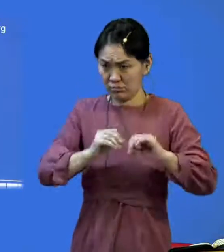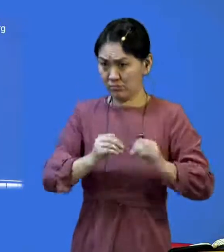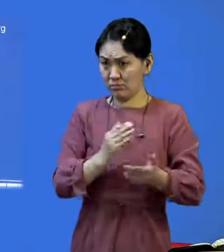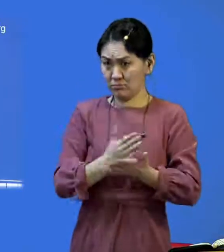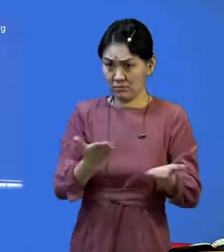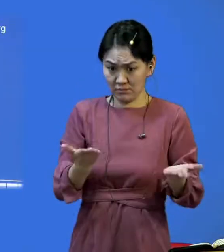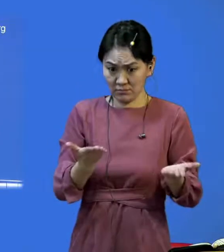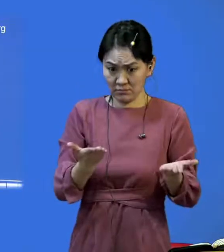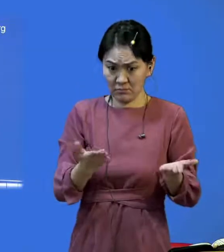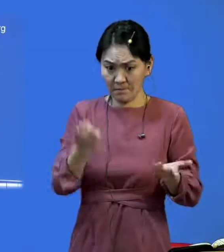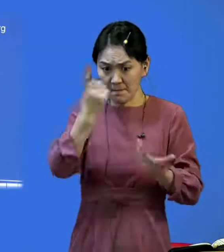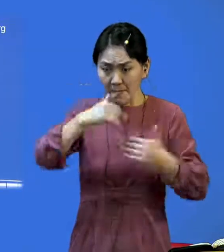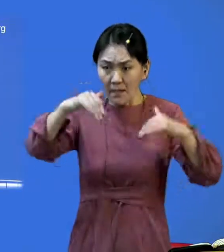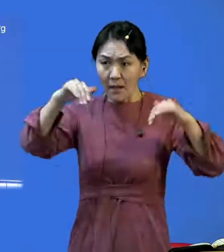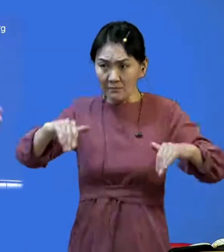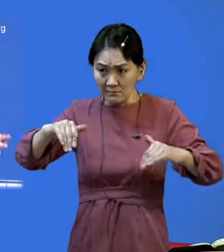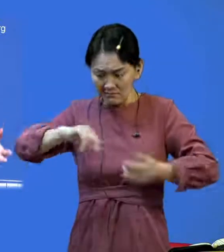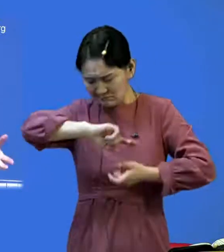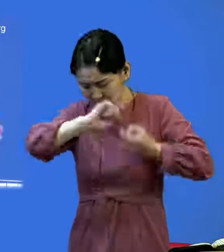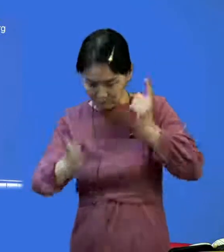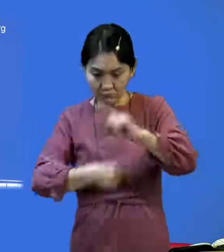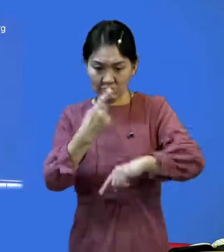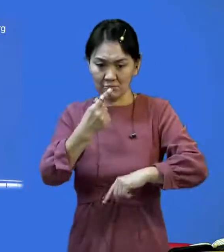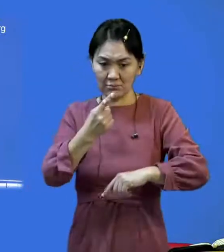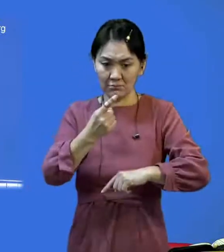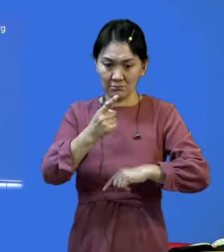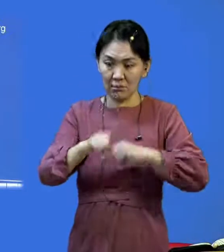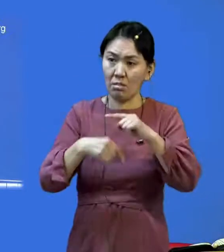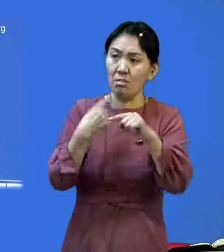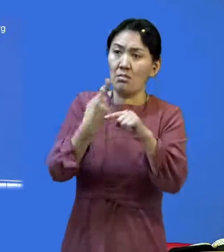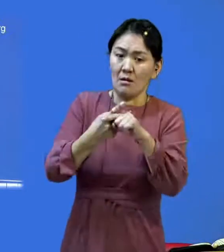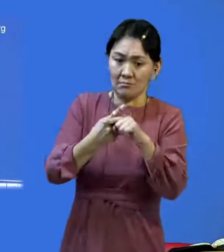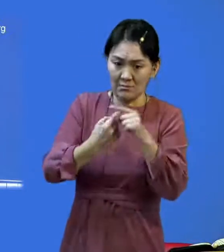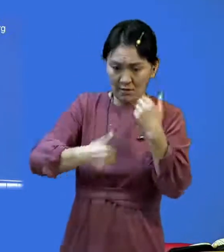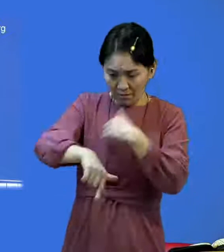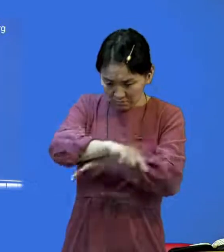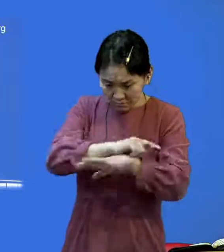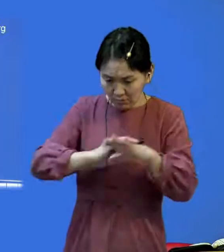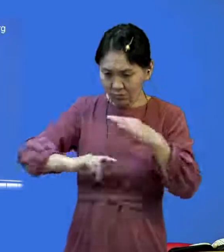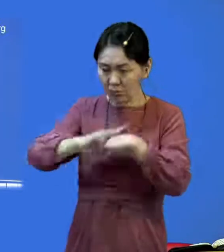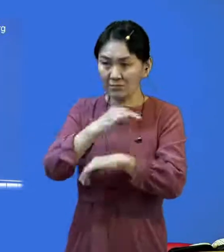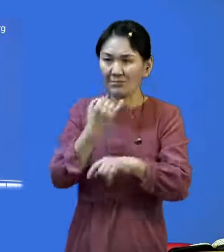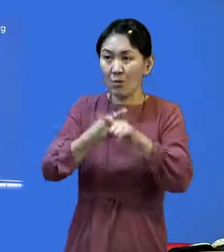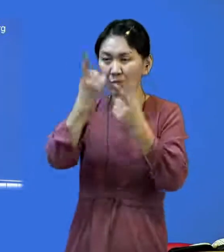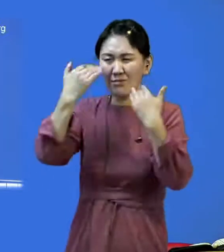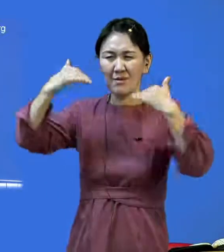Тэ мэ тэр хаанчлал нь Бурханы хаанчлал дахиад нэмэгдэж байна. Газар нутаг нэмэгдэж байна гэсэн.